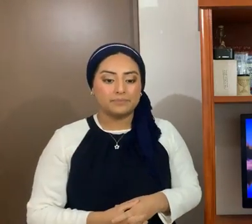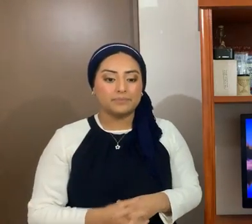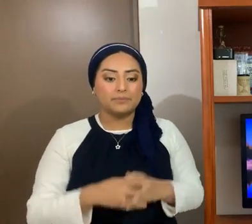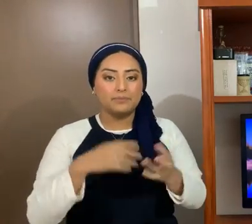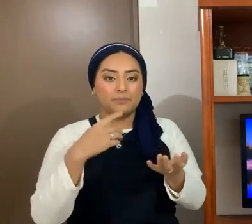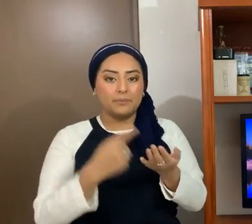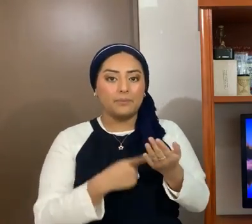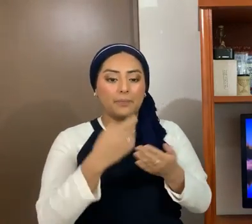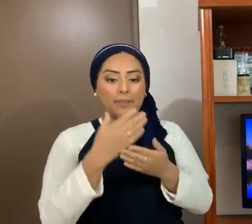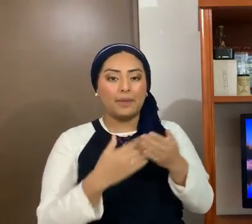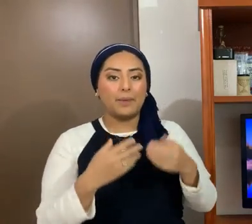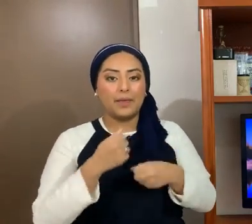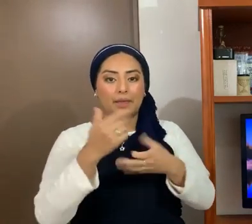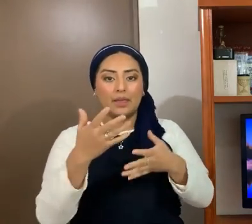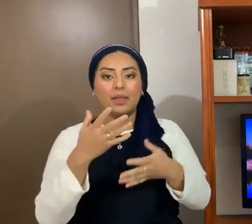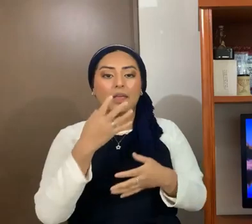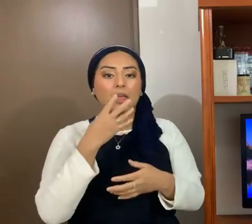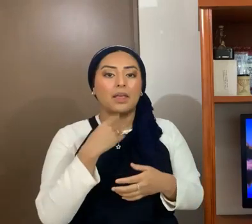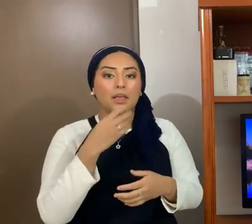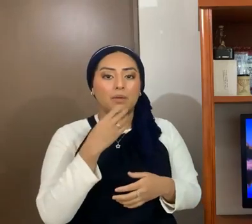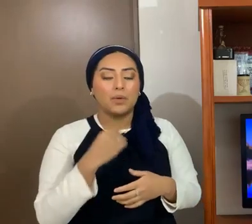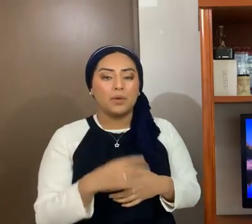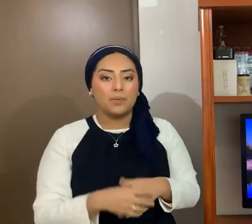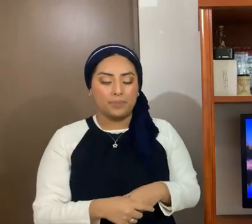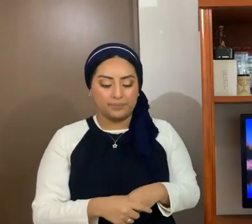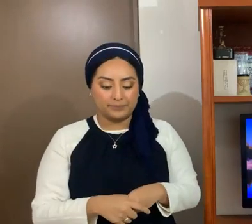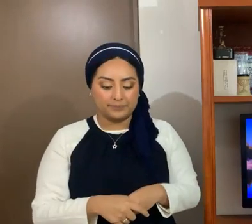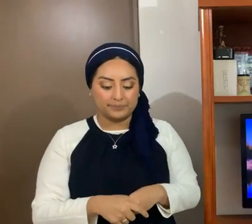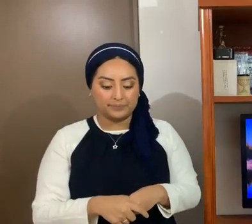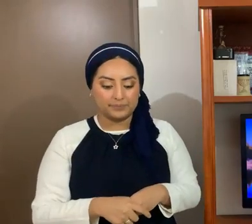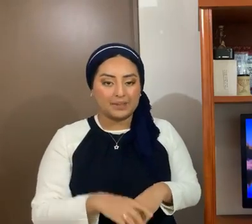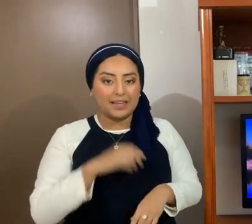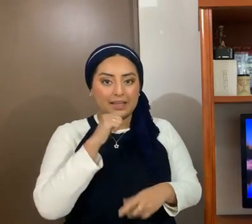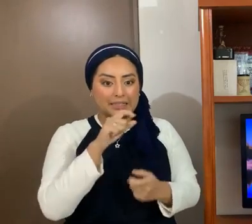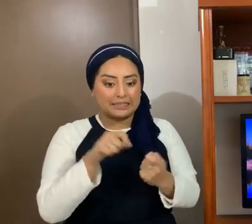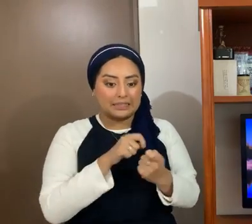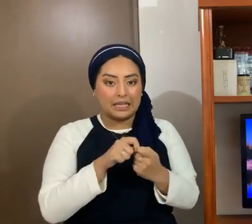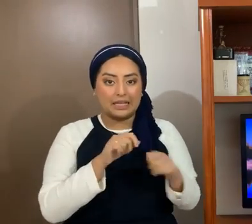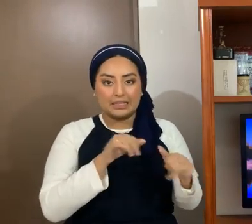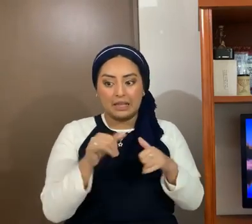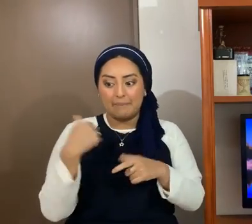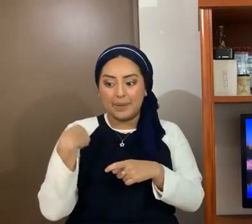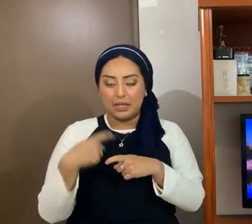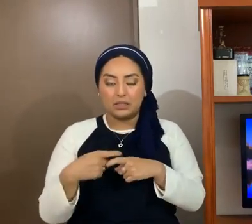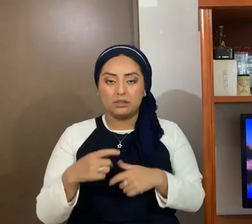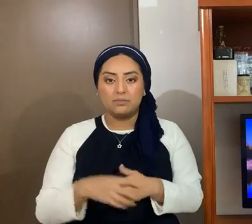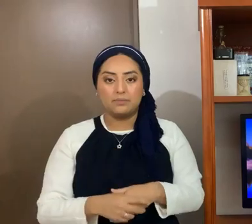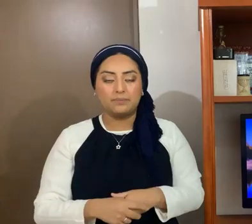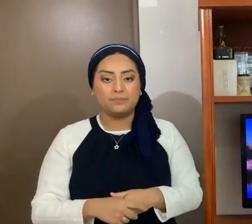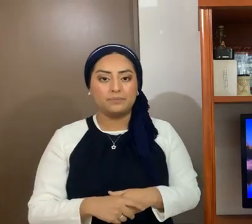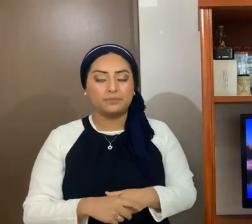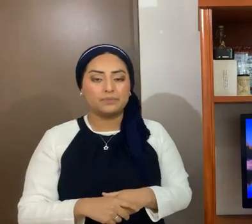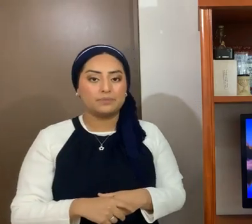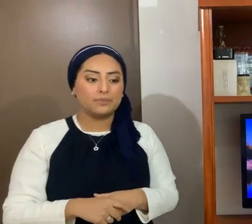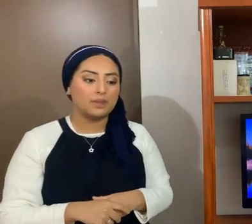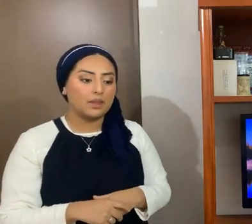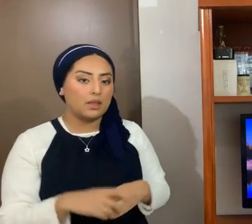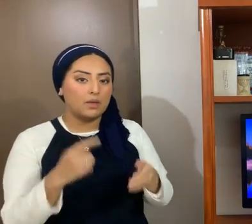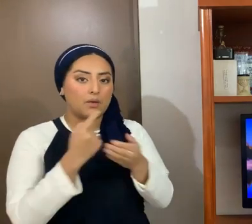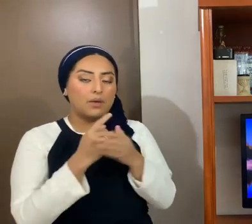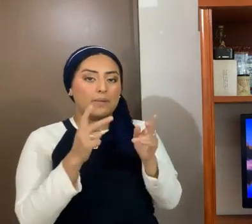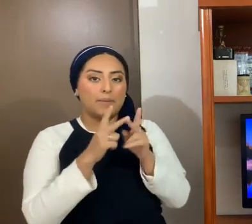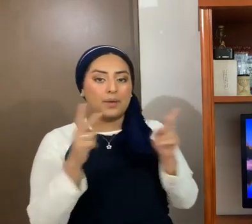a veces hay expresiones en el hebreo que no tienen una traducción exacta igual en el español.